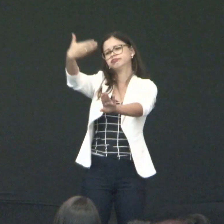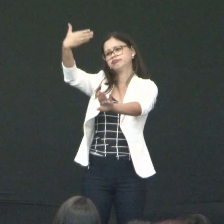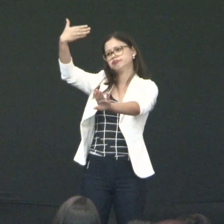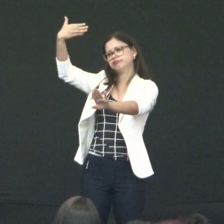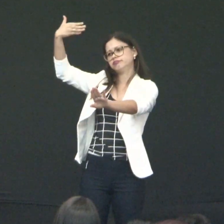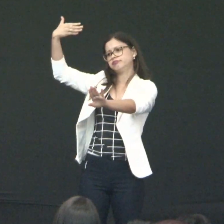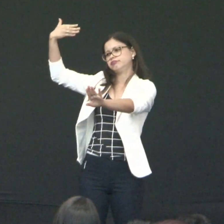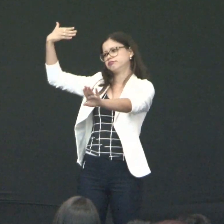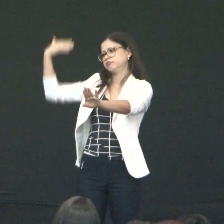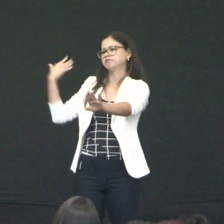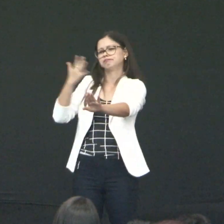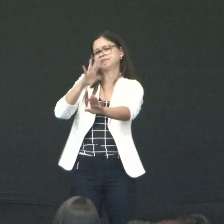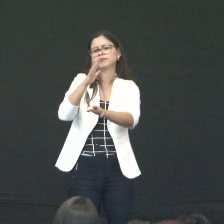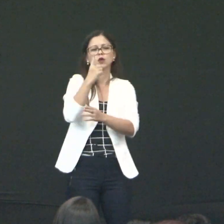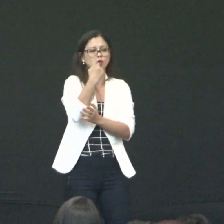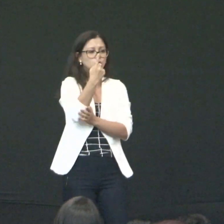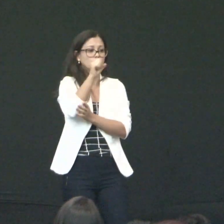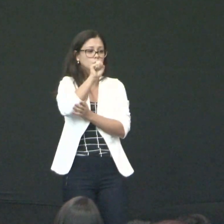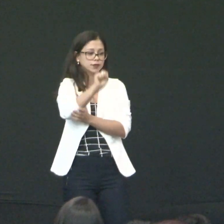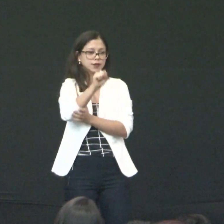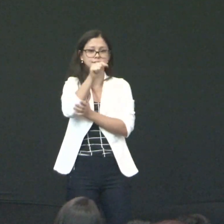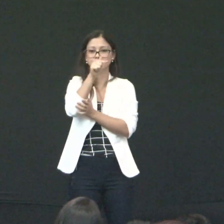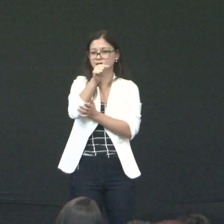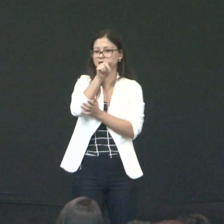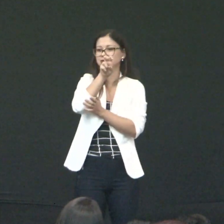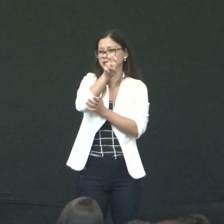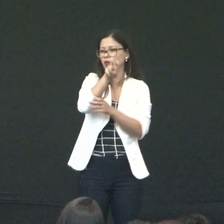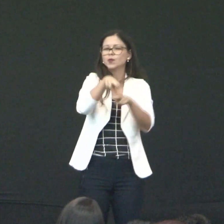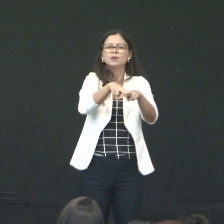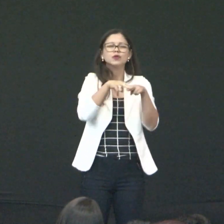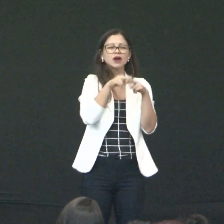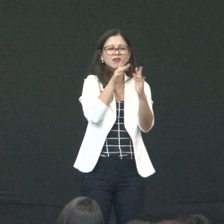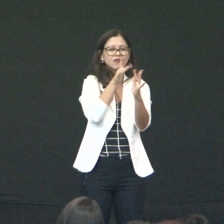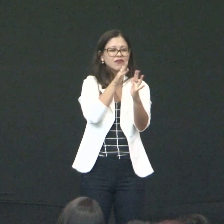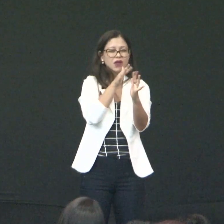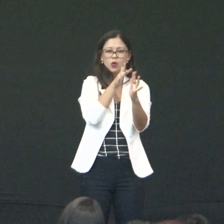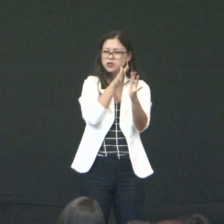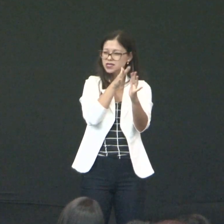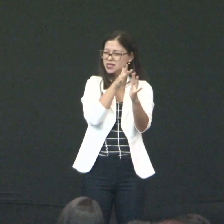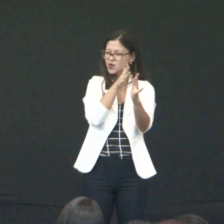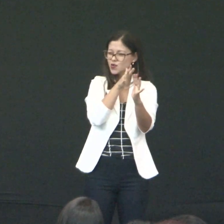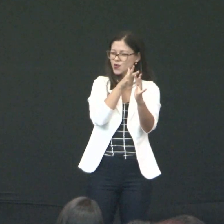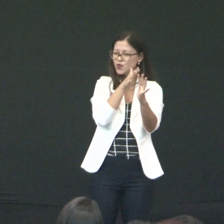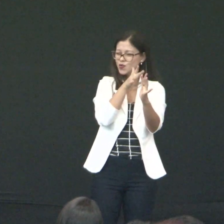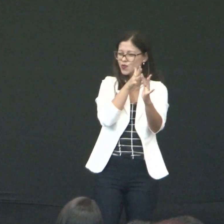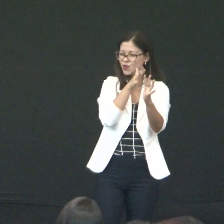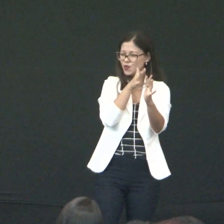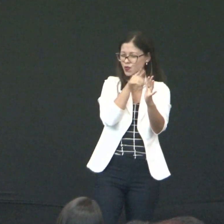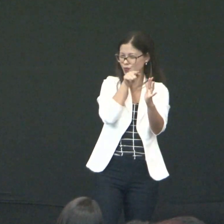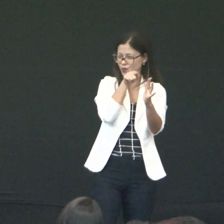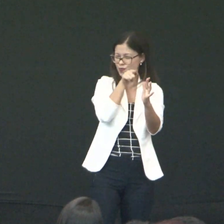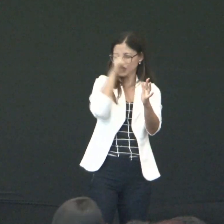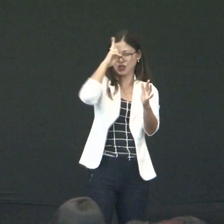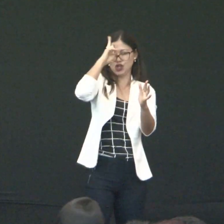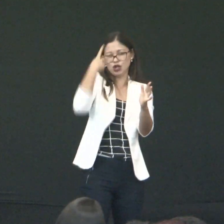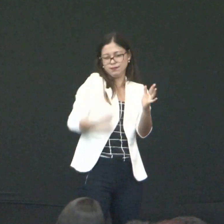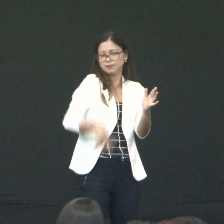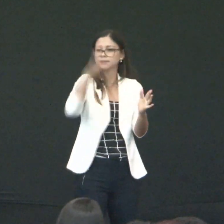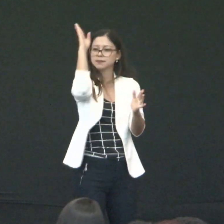A existência desse profissional já é dita desde 1857. Vocês conhecem